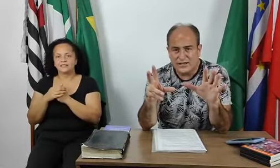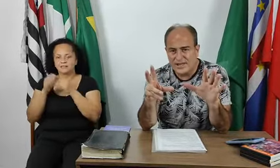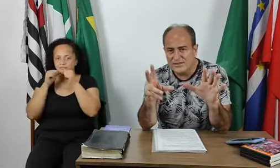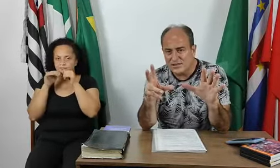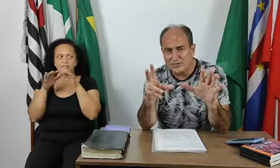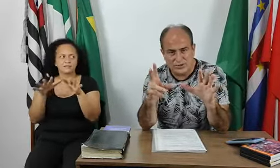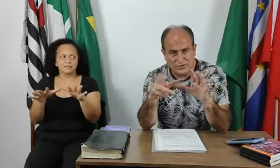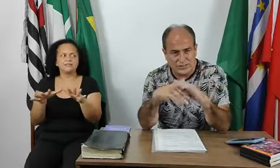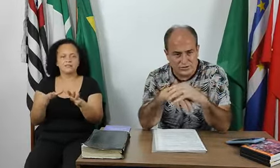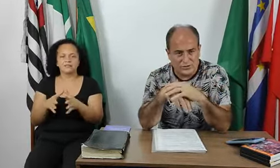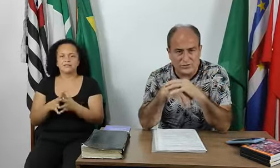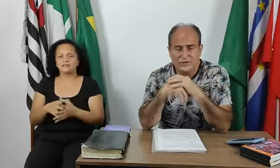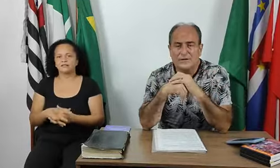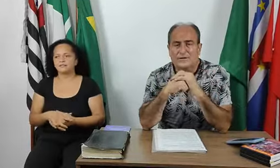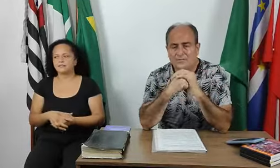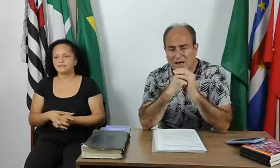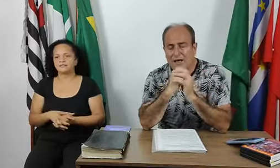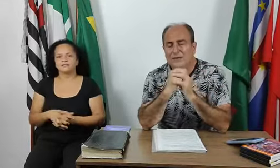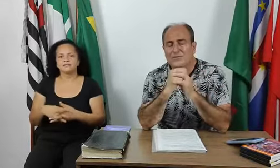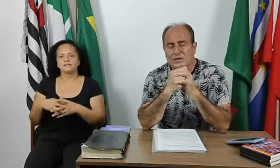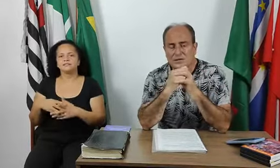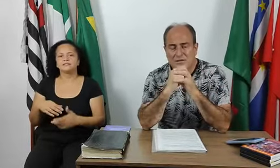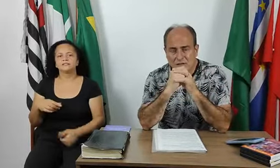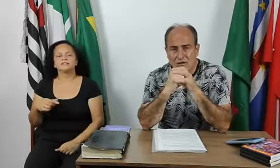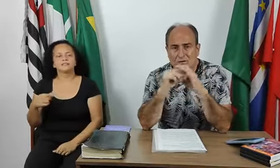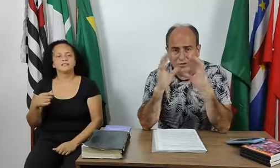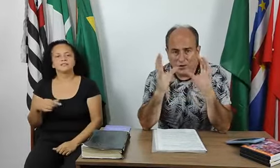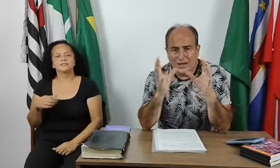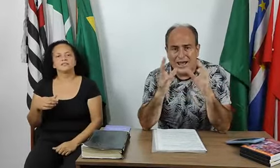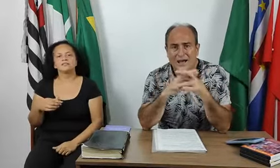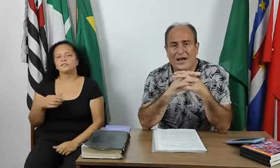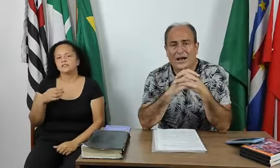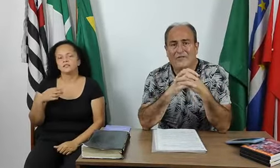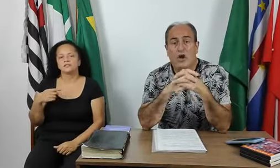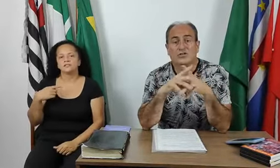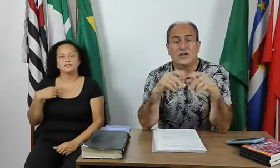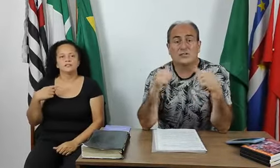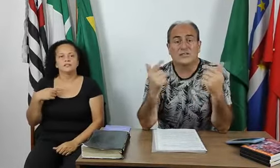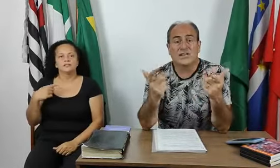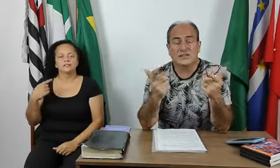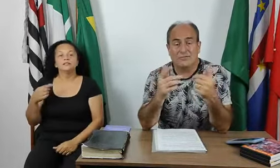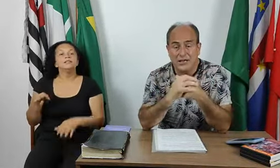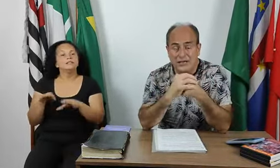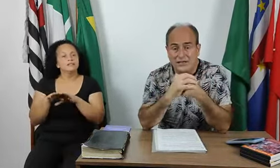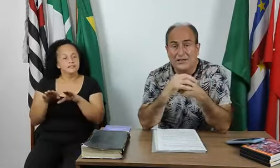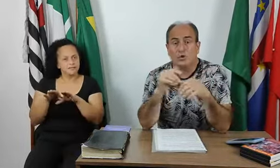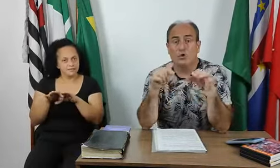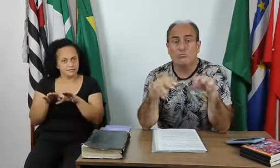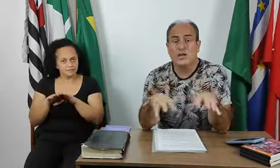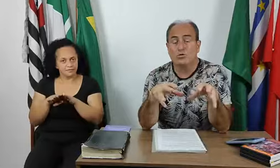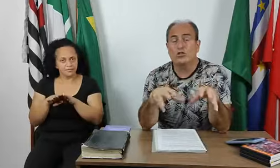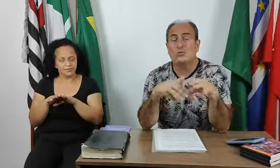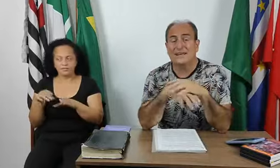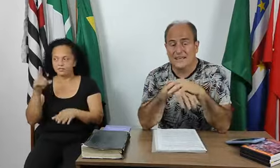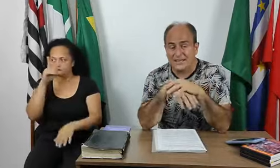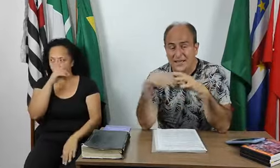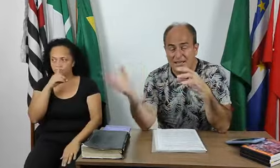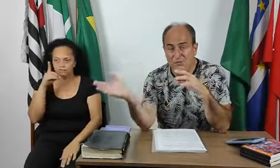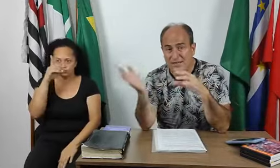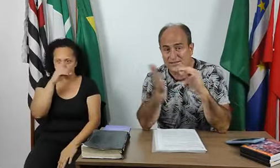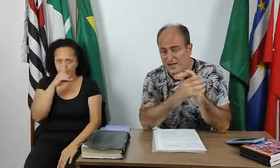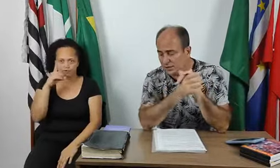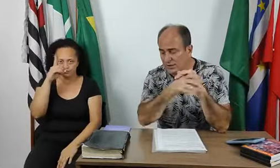É 7h, não é isso? Tá? Então, nós vamos ter também, domingo de manhã,